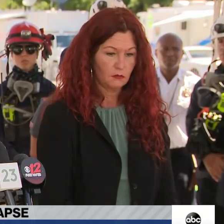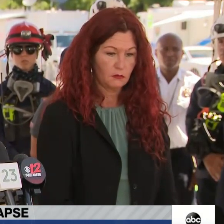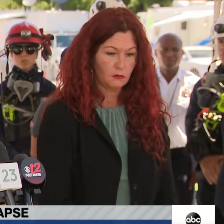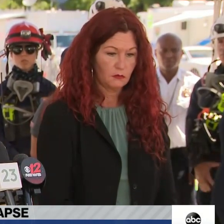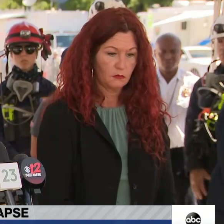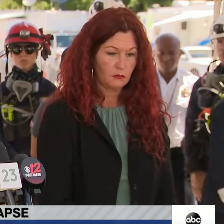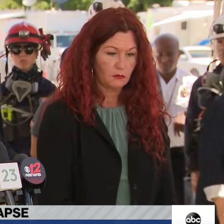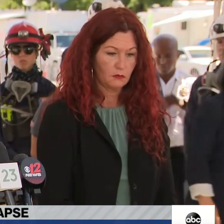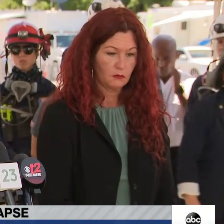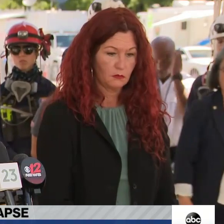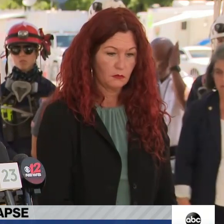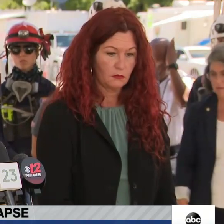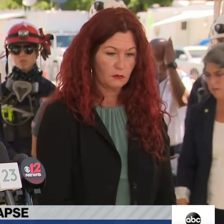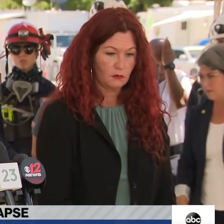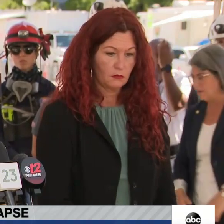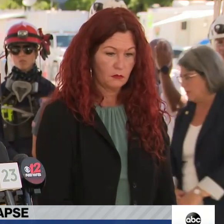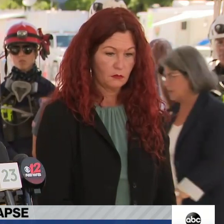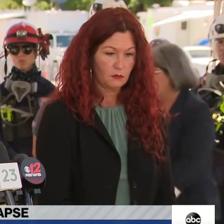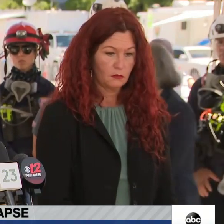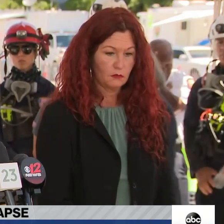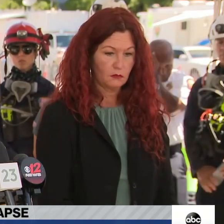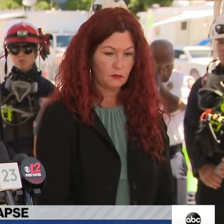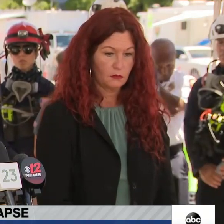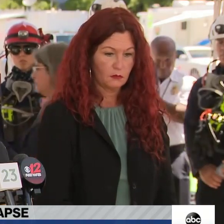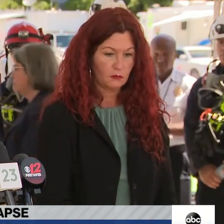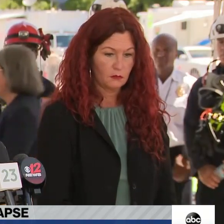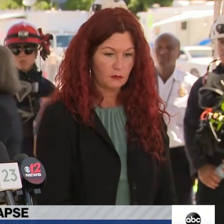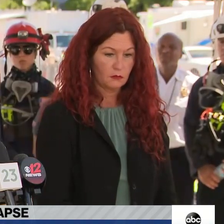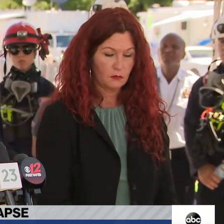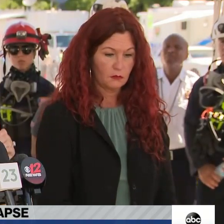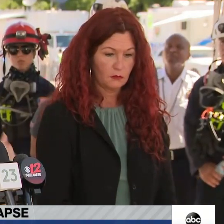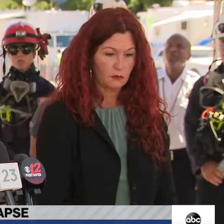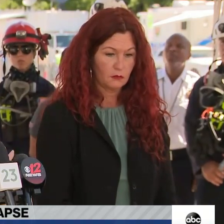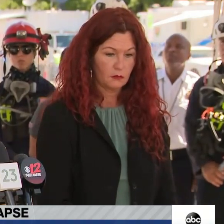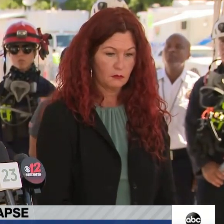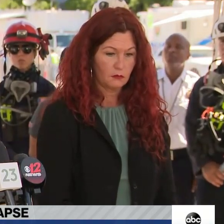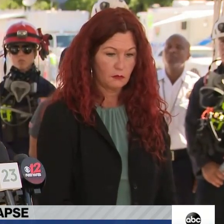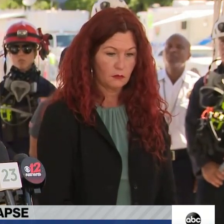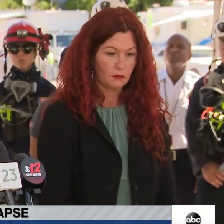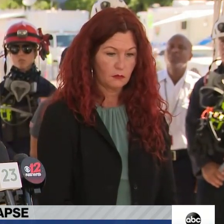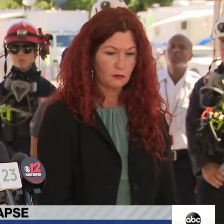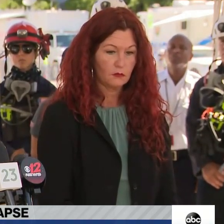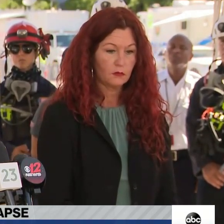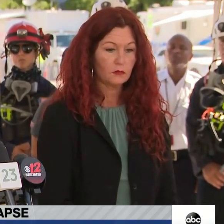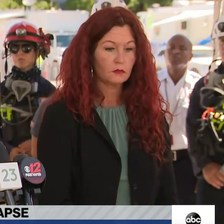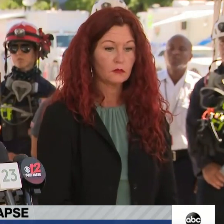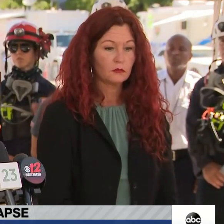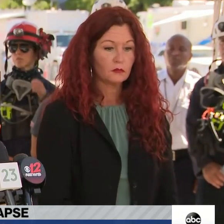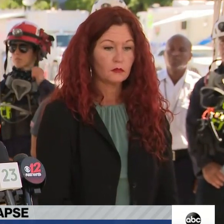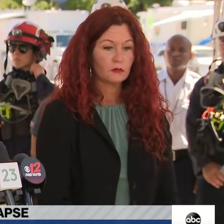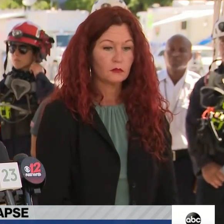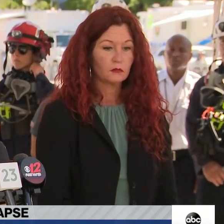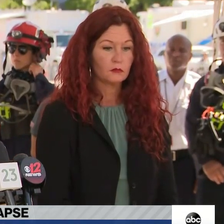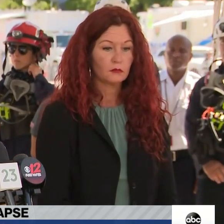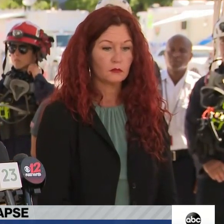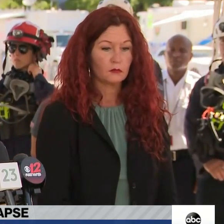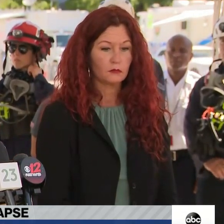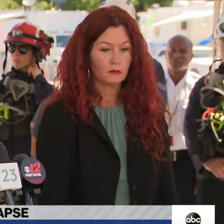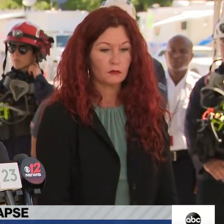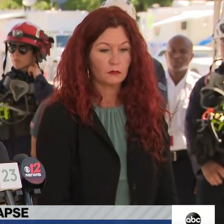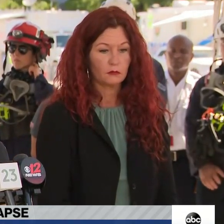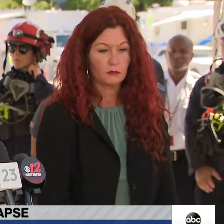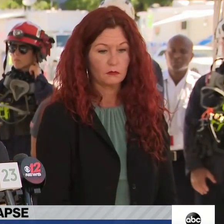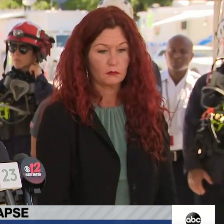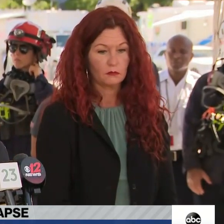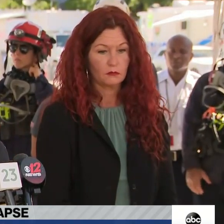queremos reiterar que no podemos seguir poniendo en riesgo las vidas de nuestros rescatistas que están trabajando continuamente y por